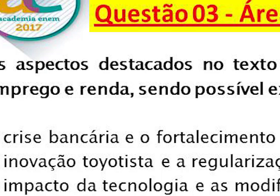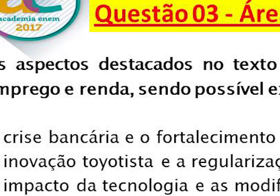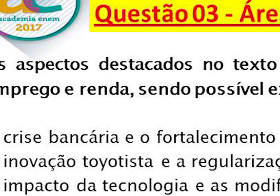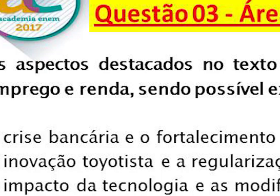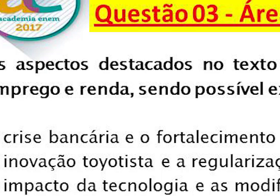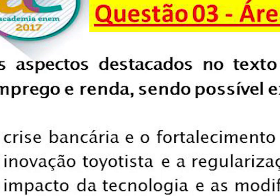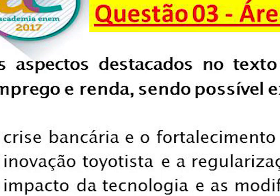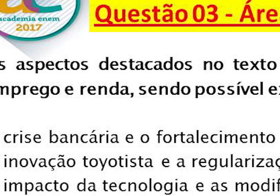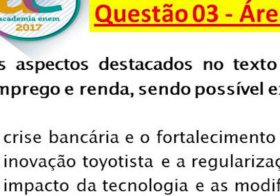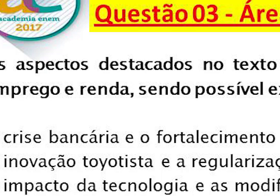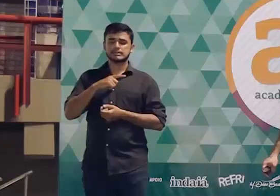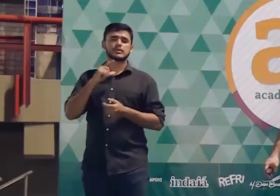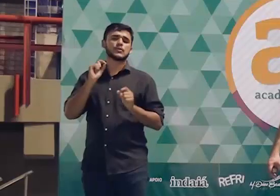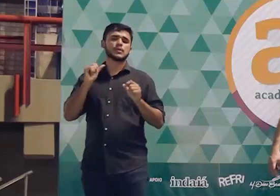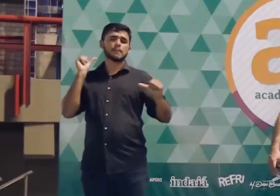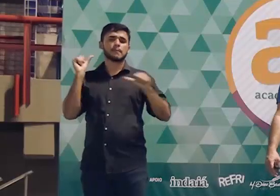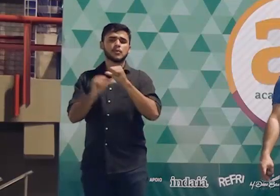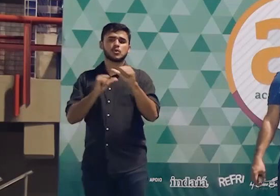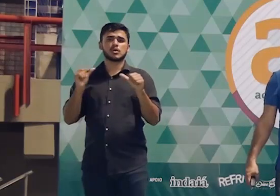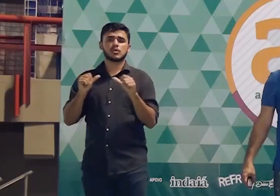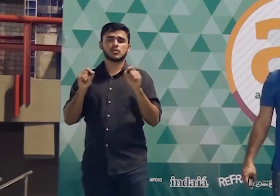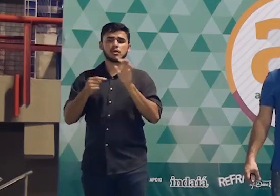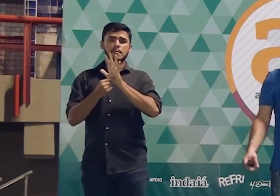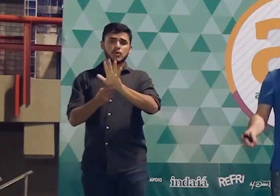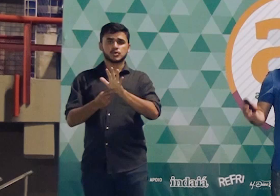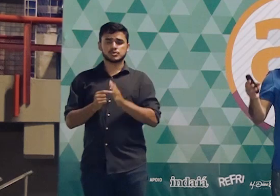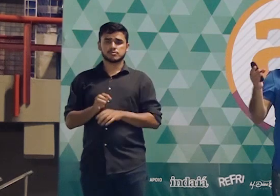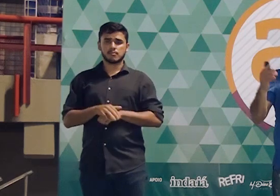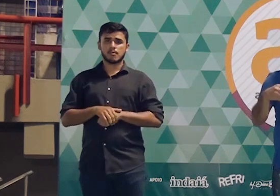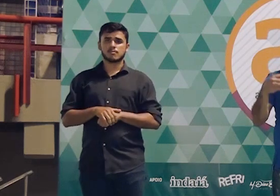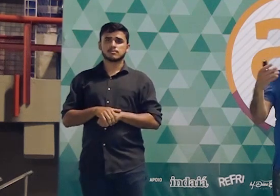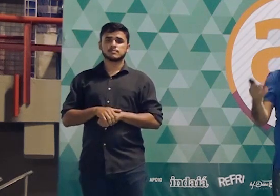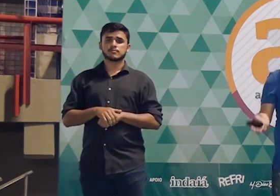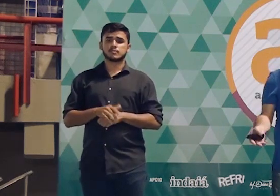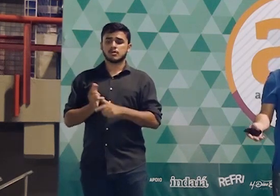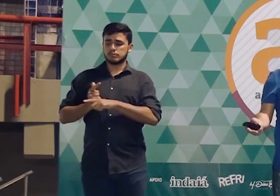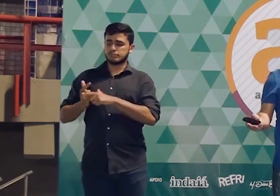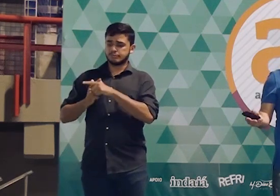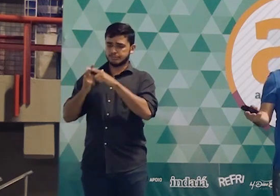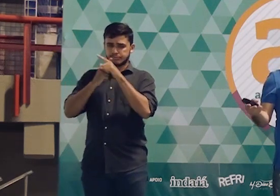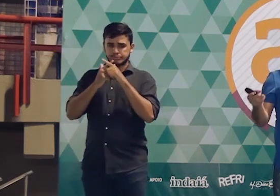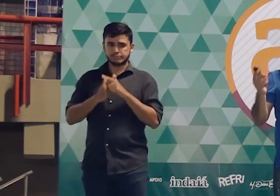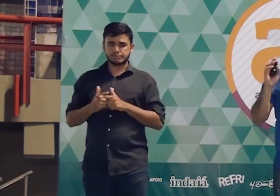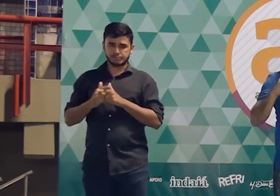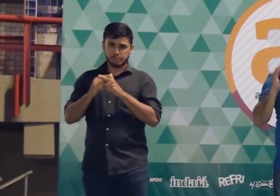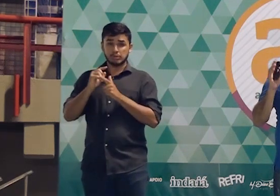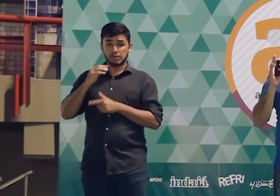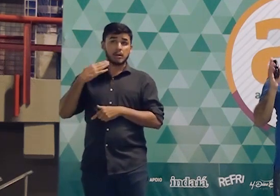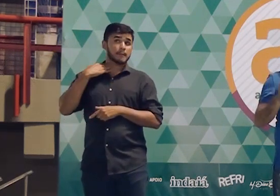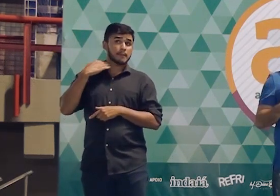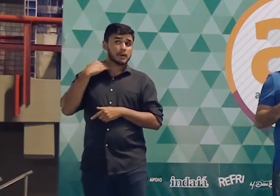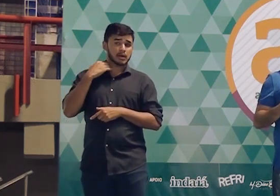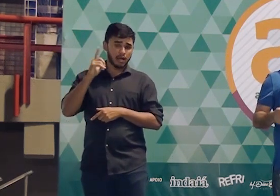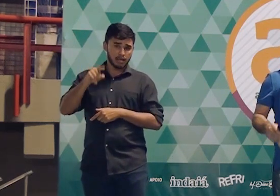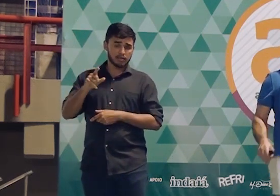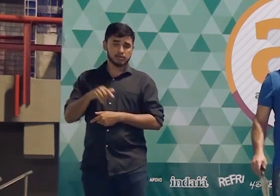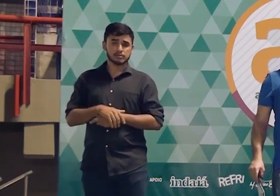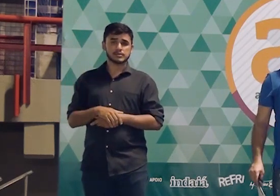possível explicar essas transformações pelo quê? A crise bancária